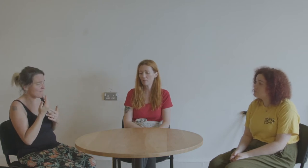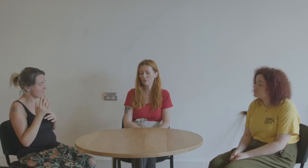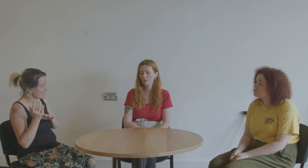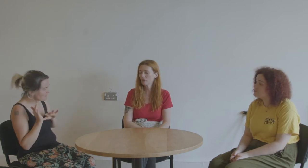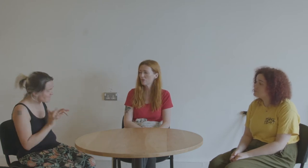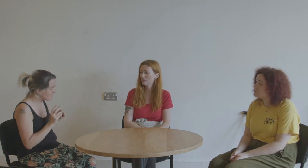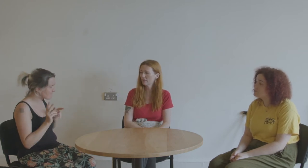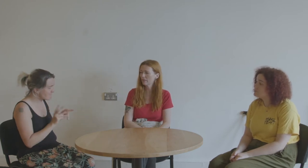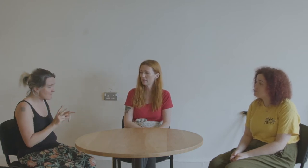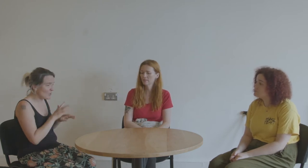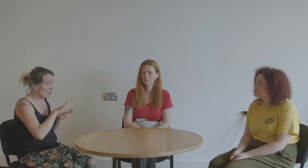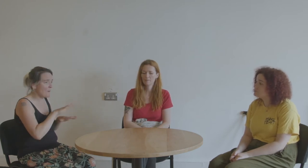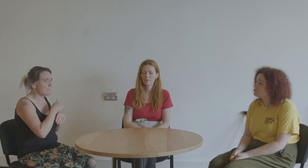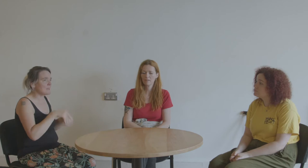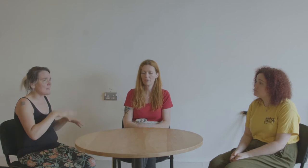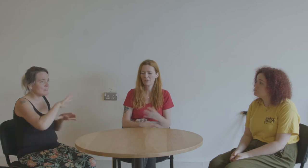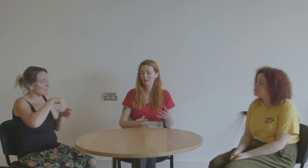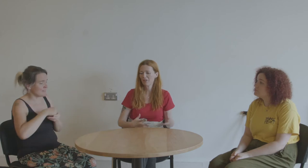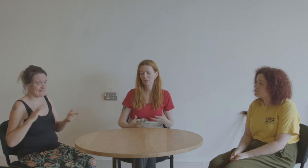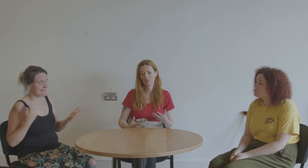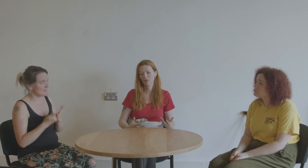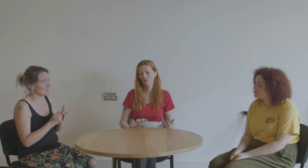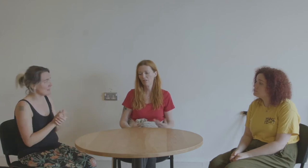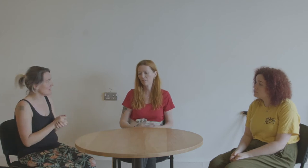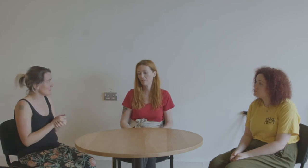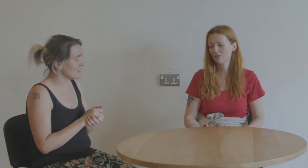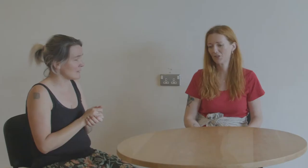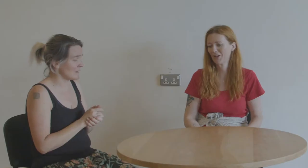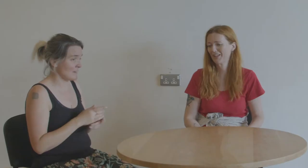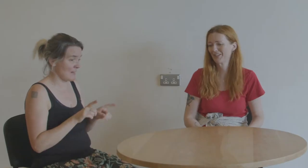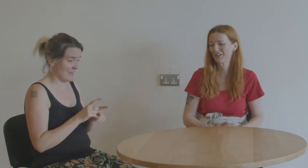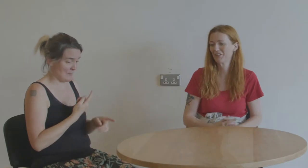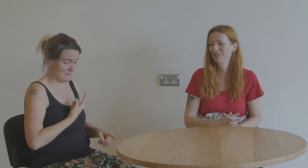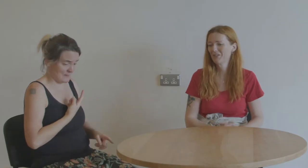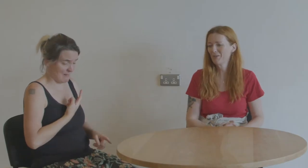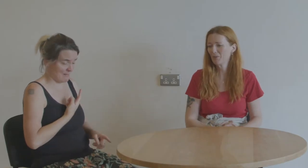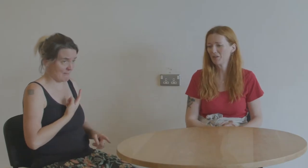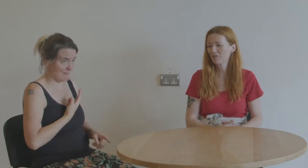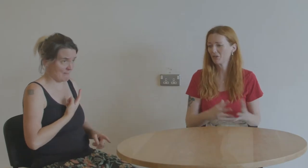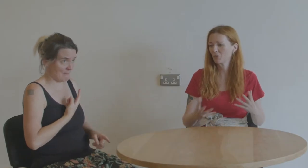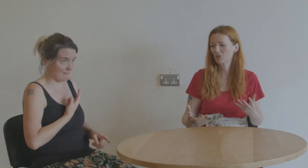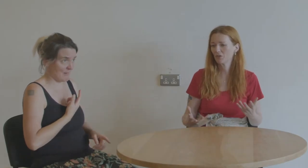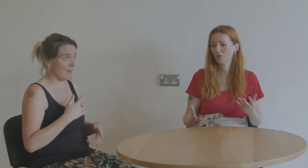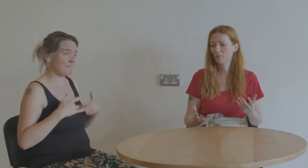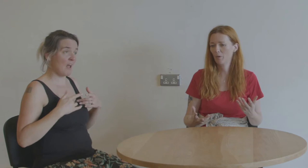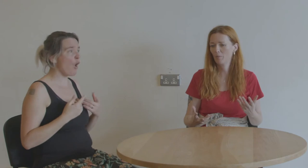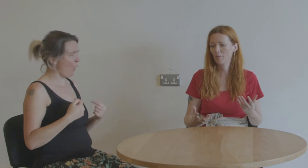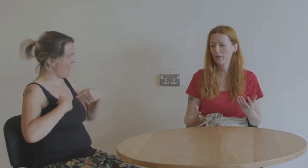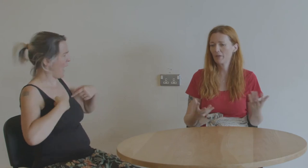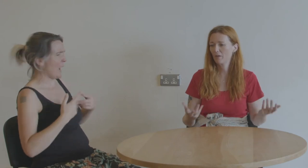bod yn gynhwysol falle, hyd yn oed yr rai o honno ni ddim yn fwy sy'n ystoriad yn un am bod ni yn gynhwysol o bob mathau